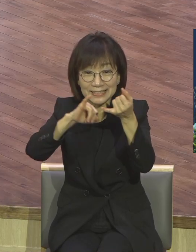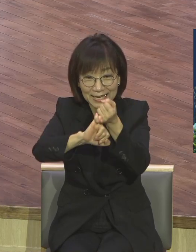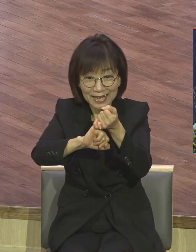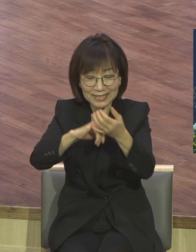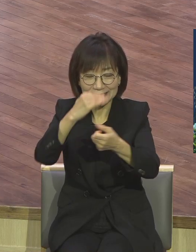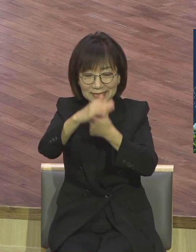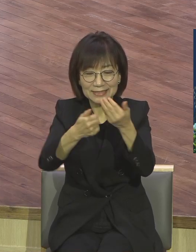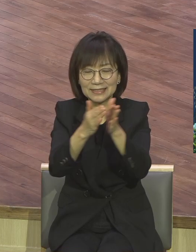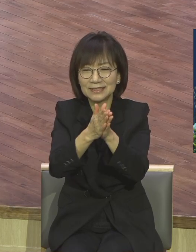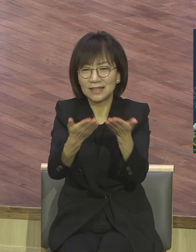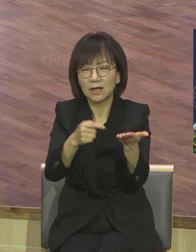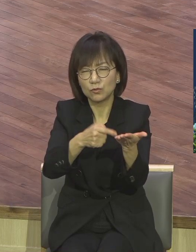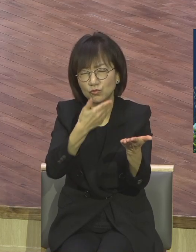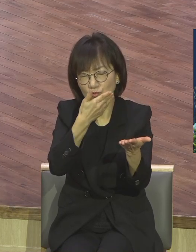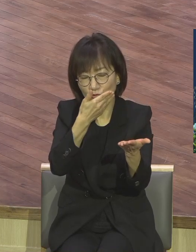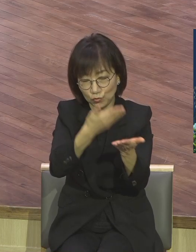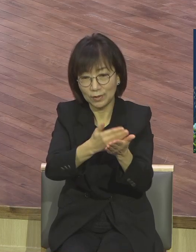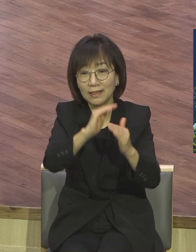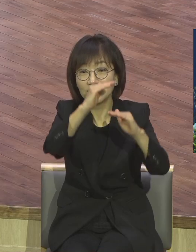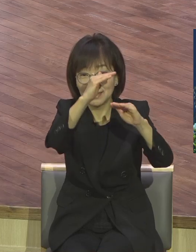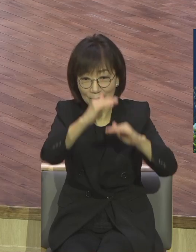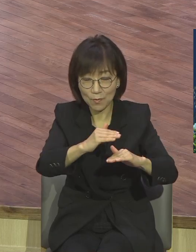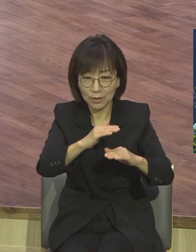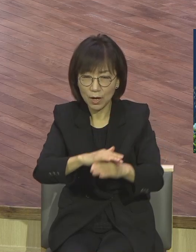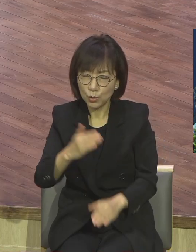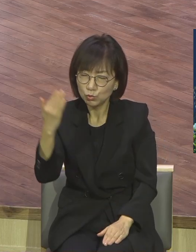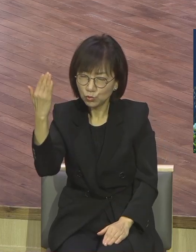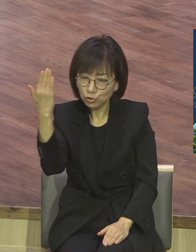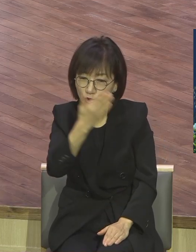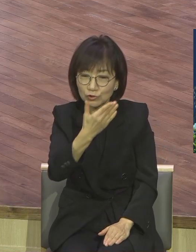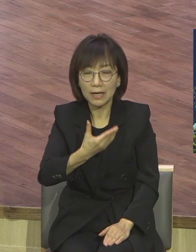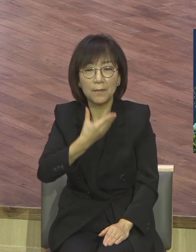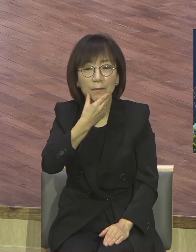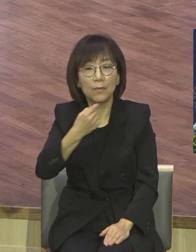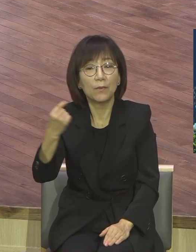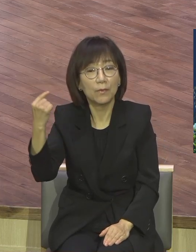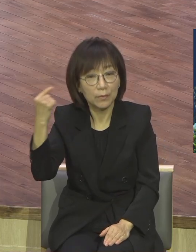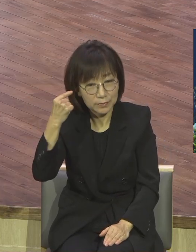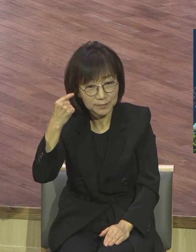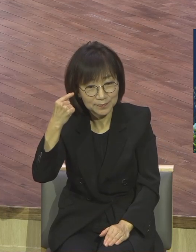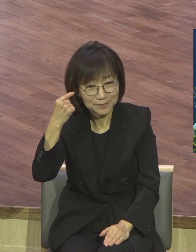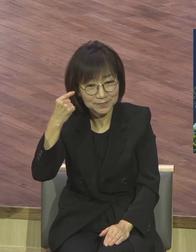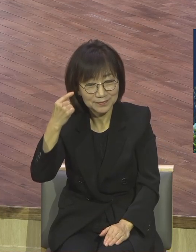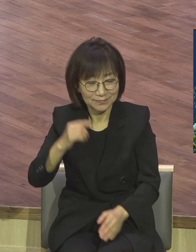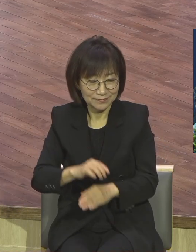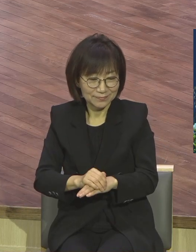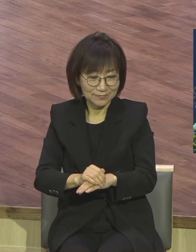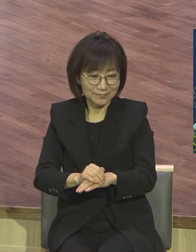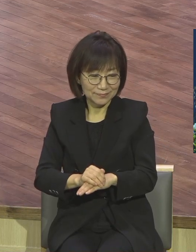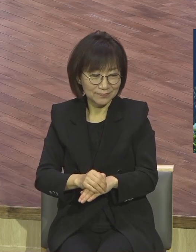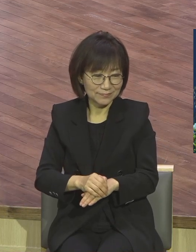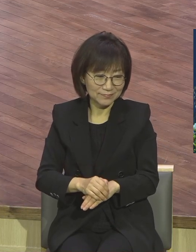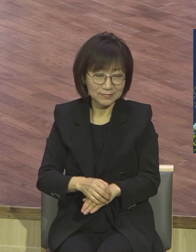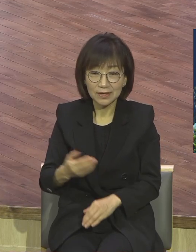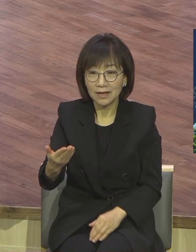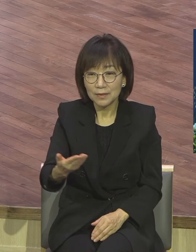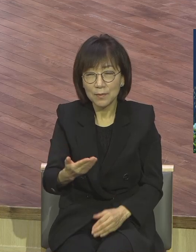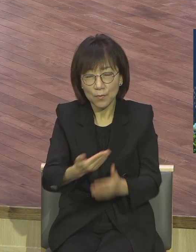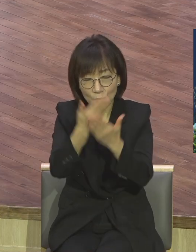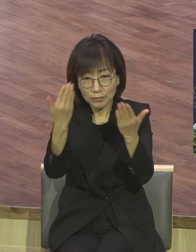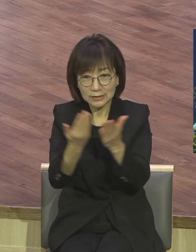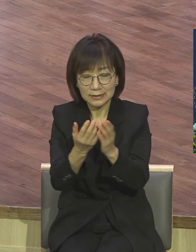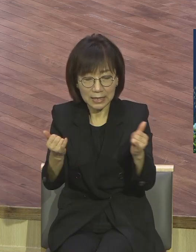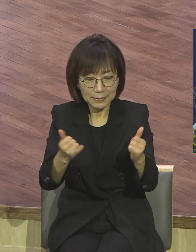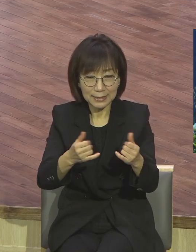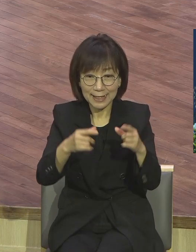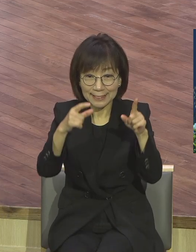가장 순수한 복음이고 모든 그리스도인은 로마서의 내용을 한 단어 한 단어